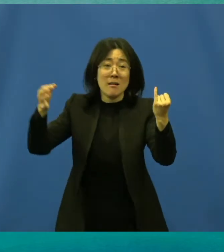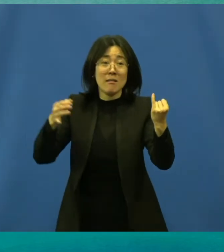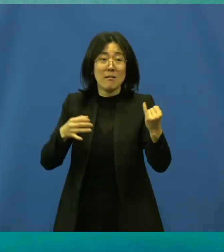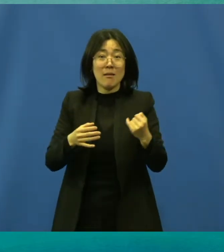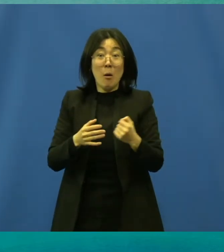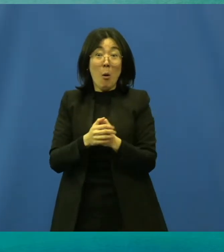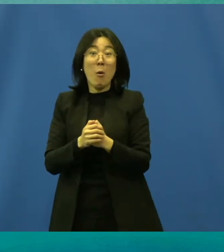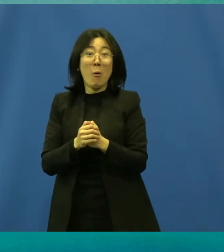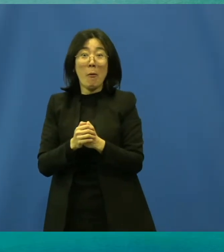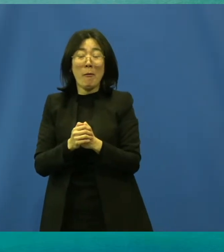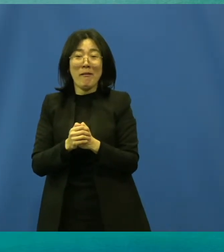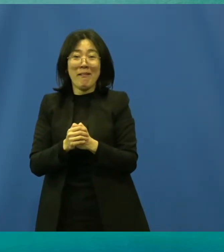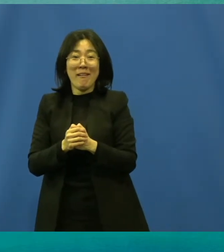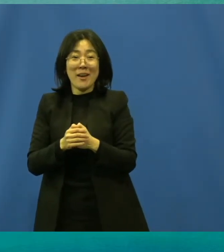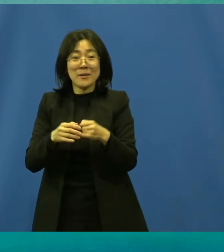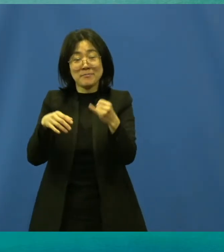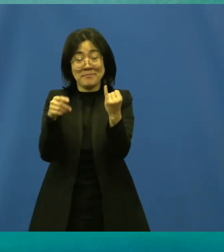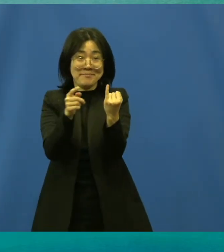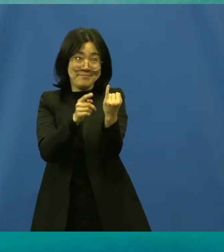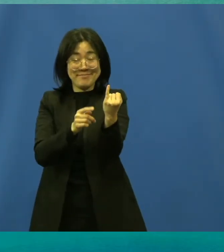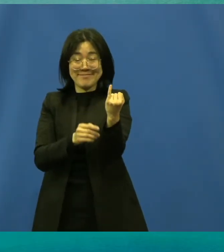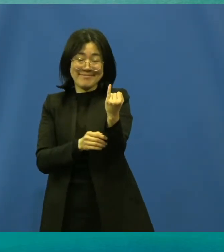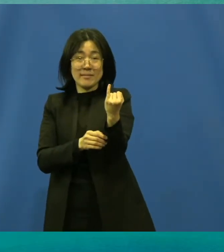누군지는 모르겠어요.